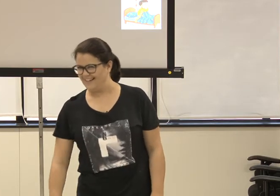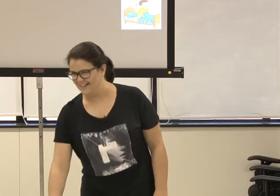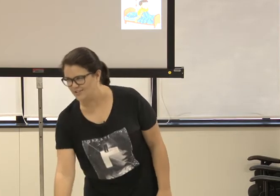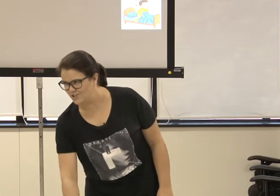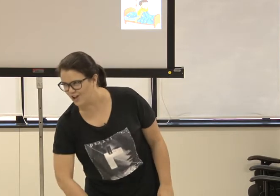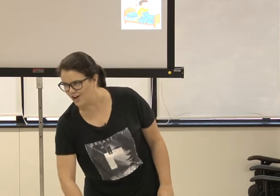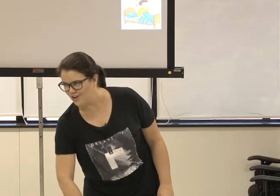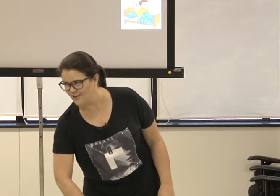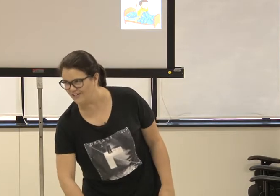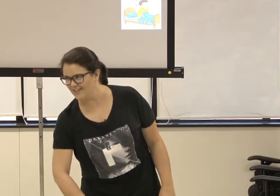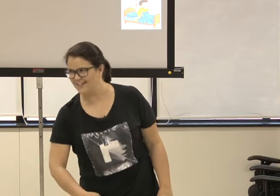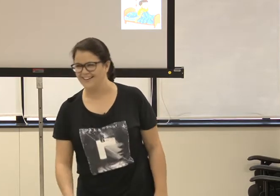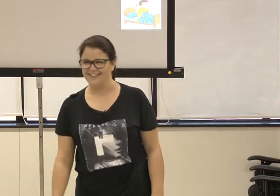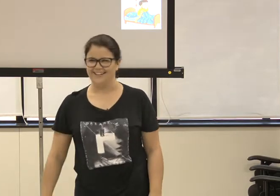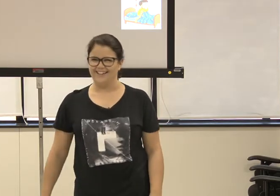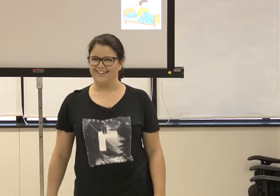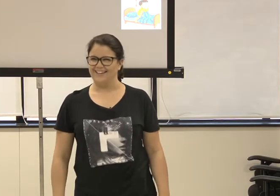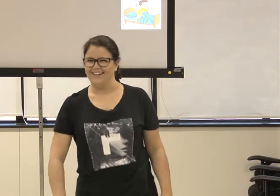Não, Só